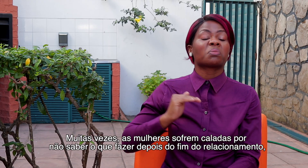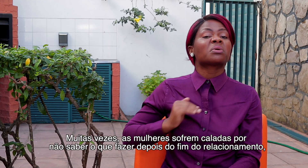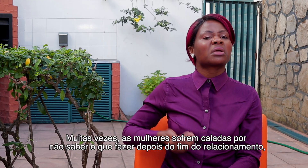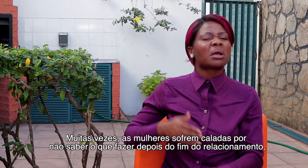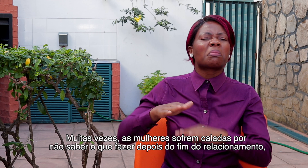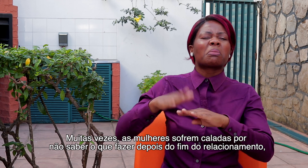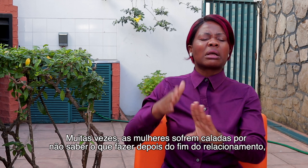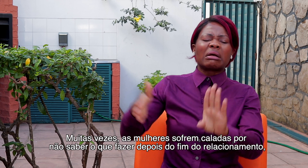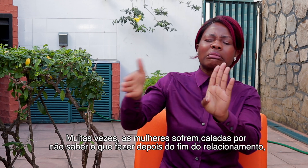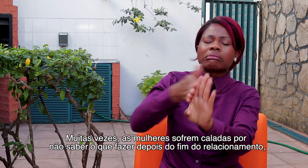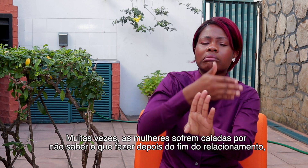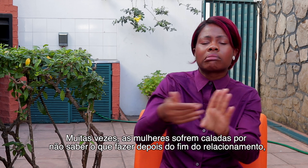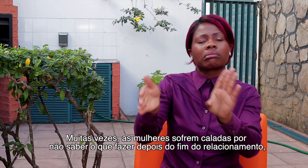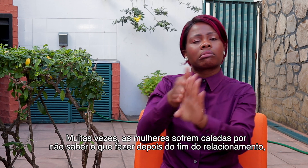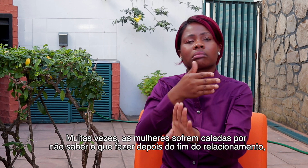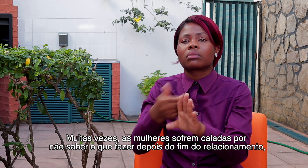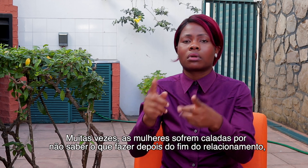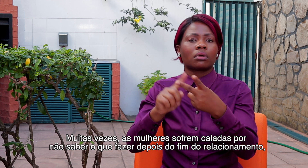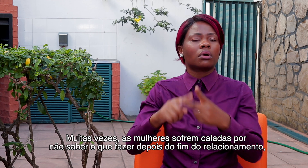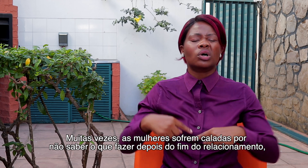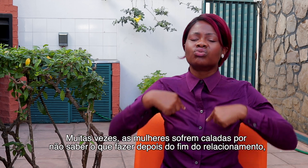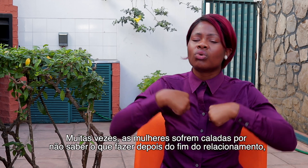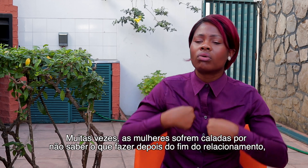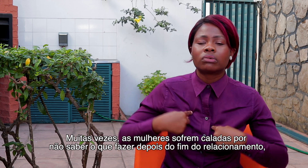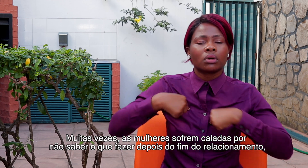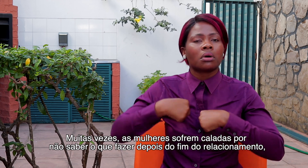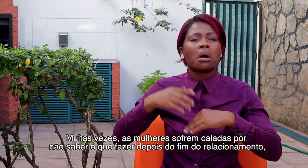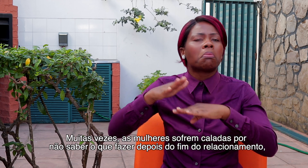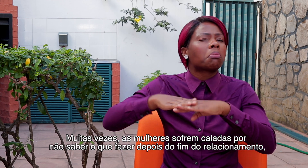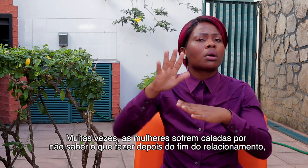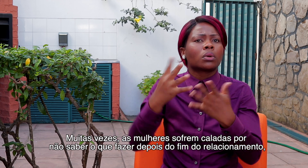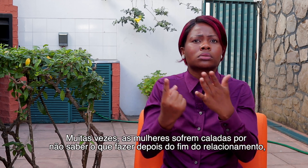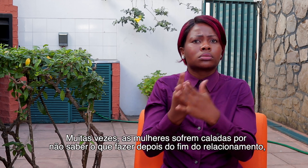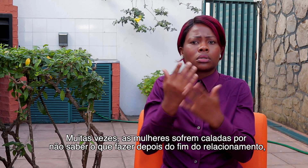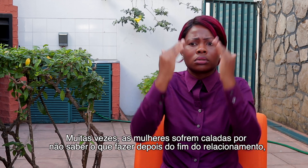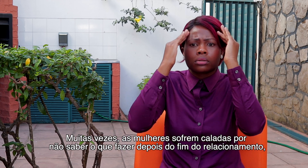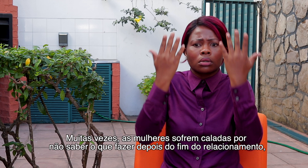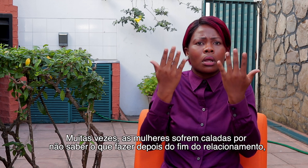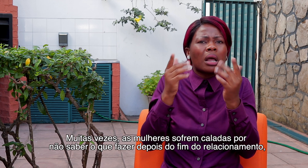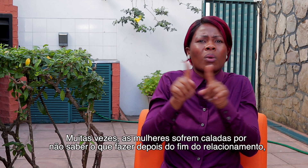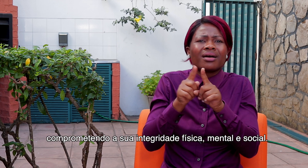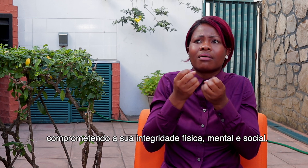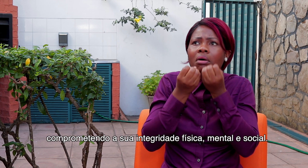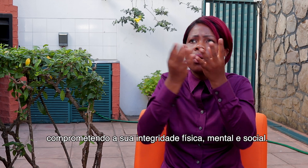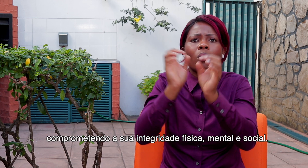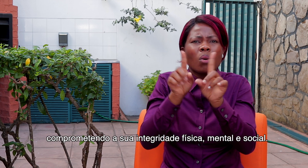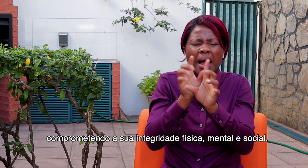Muitas vezes, as mulheres sofrem caladas por não saber o que fazer depois do fim do